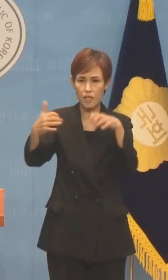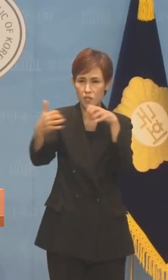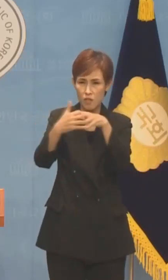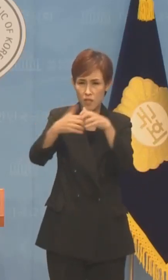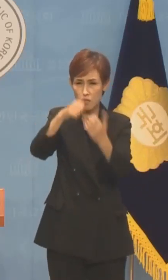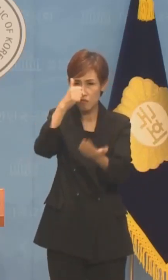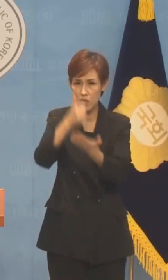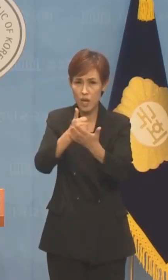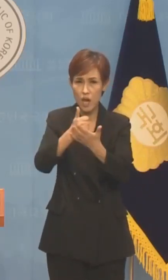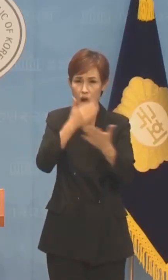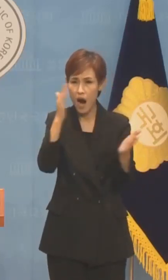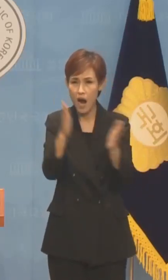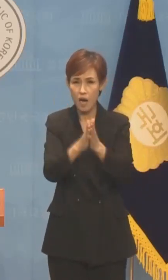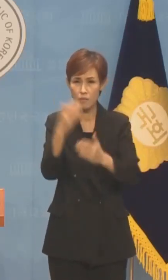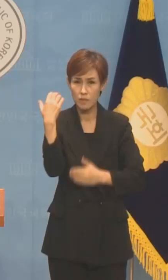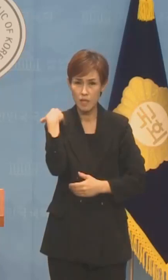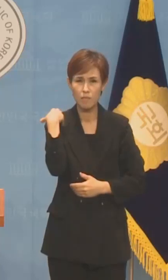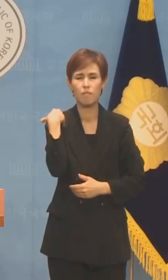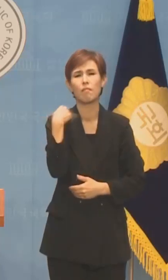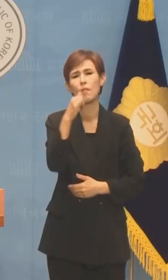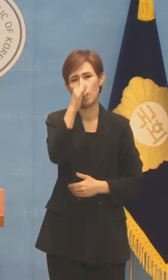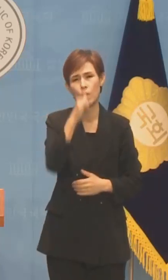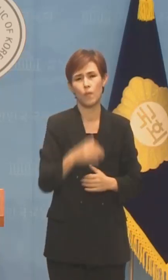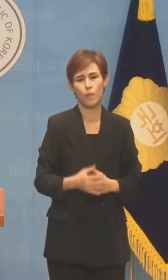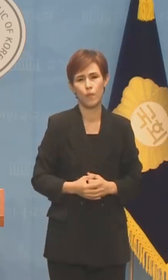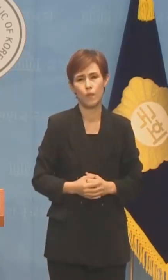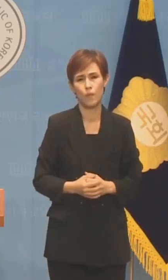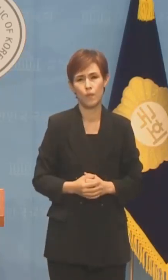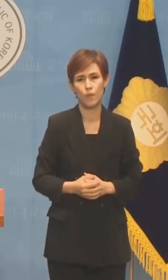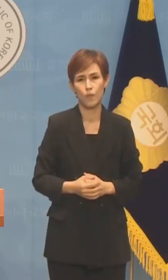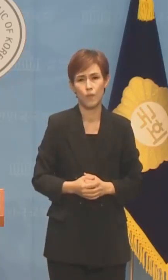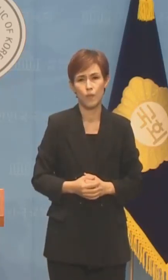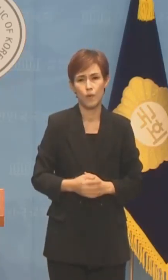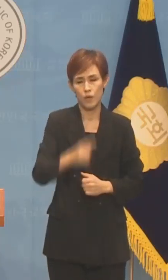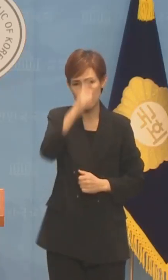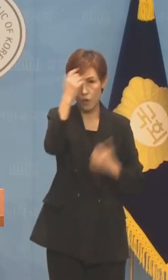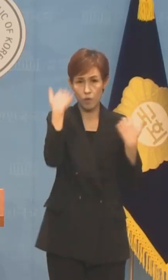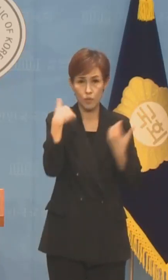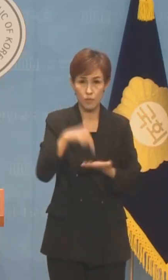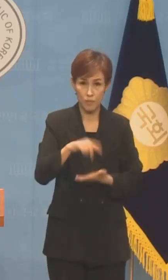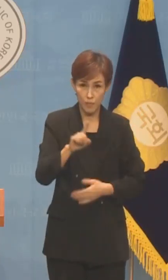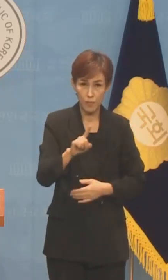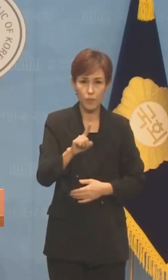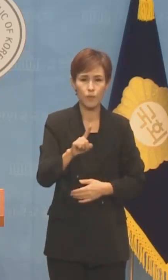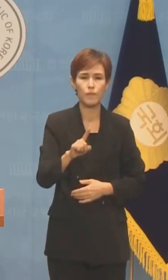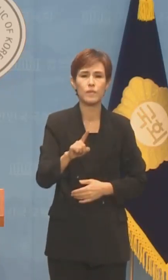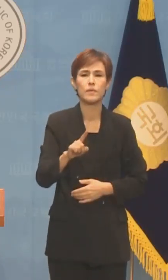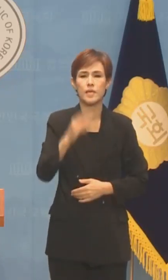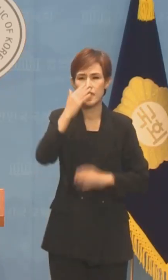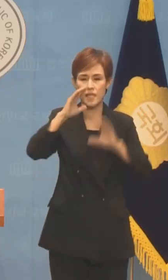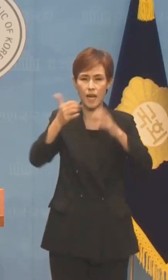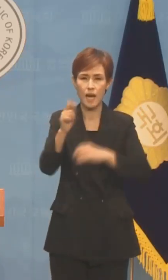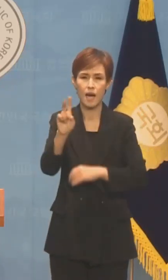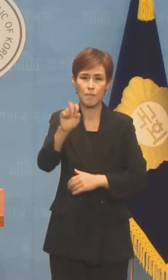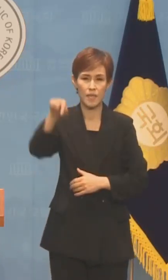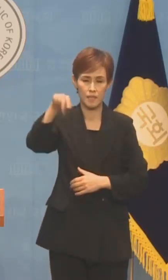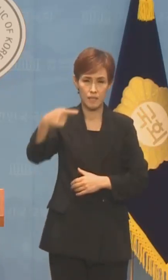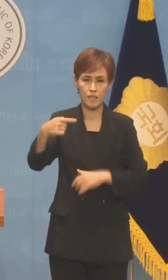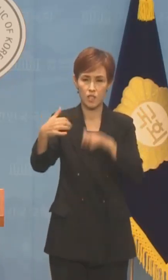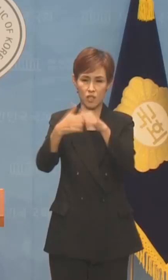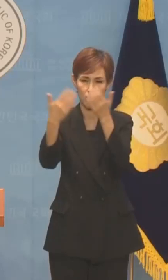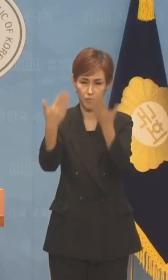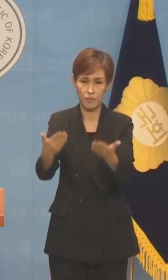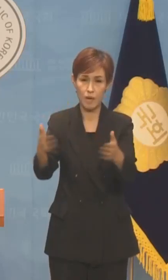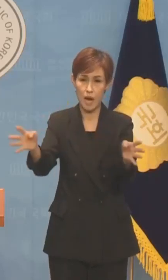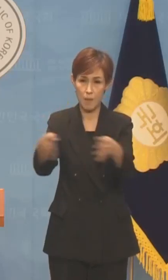범죄에 동조한 책임을 벗어날 수 없습니다. 우리 정부는 반드시 이스라엘 하마스 휴전 합의가